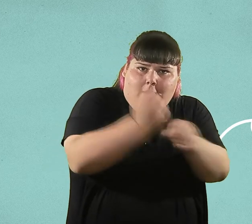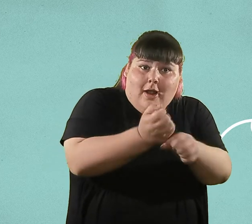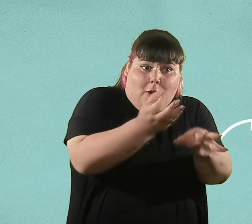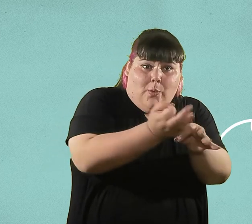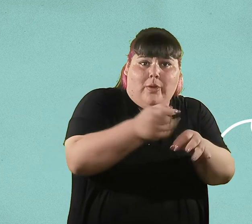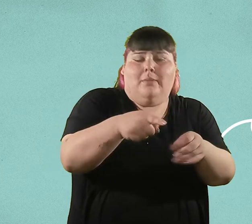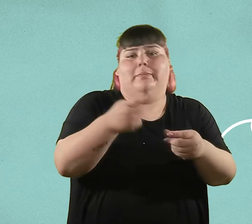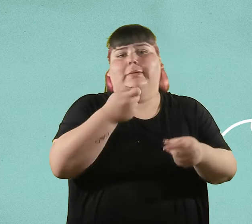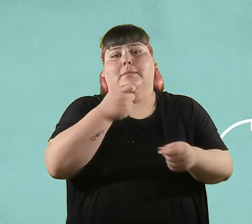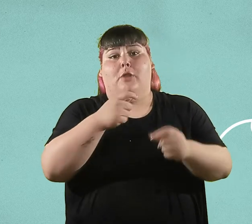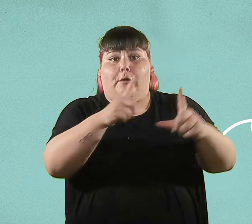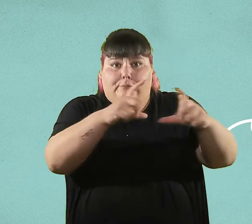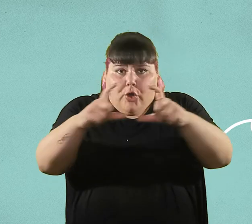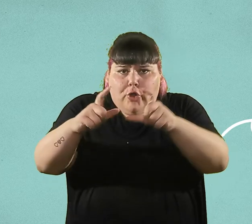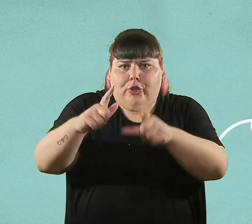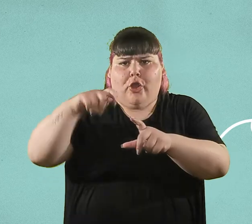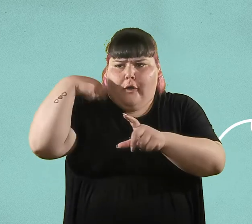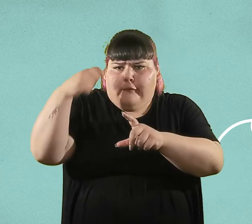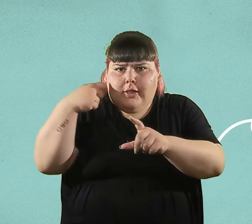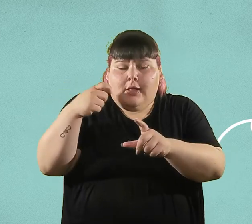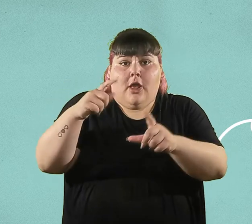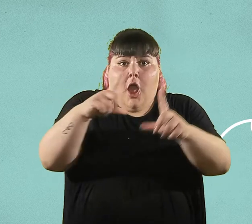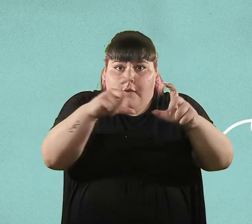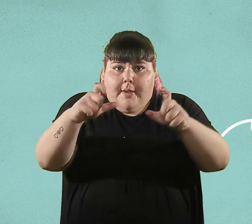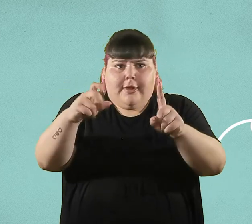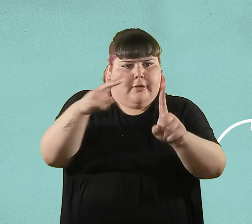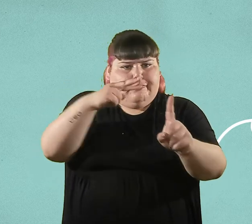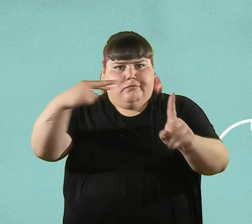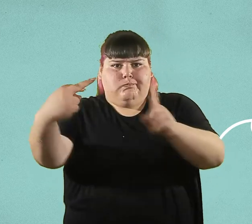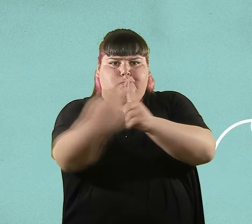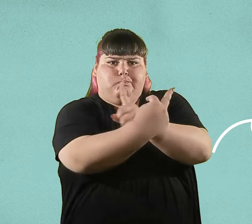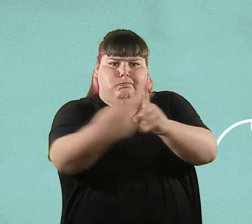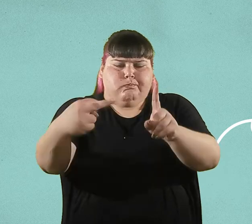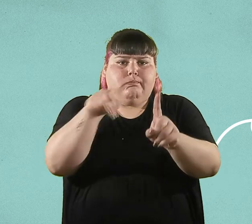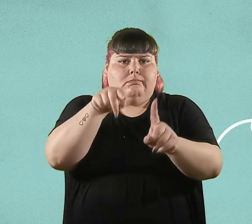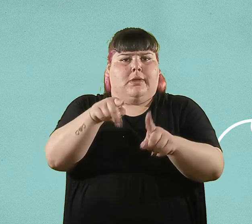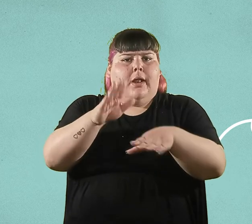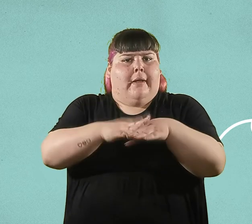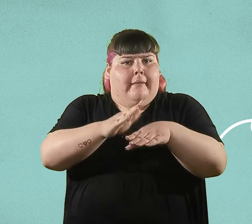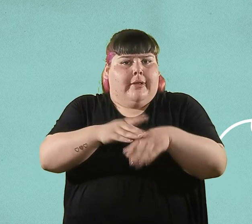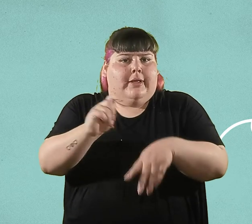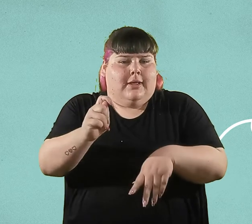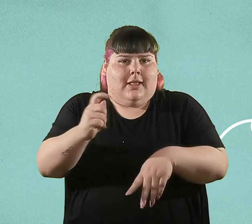e imágenes 360 grados realizadas por la Dirección de Parques Nacionales de la